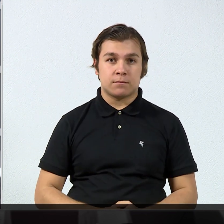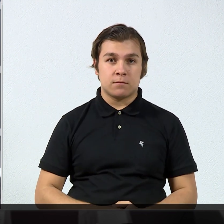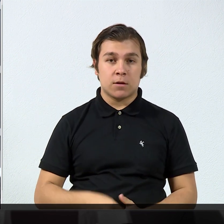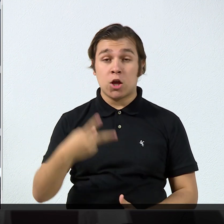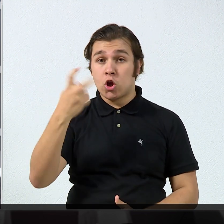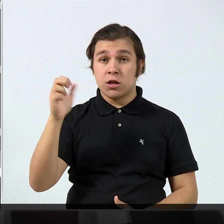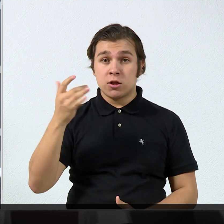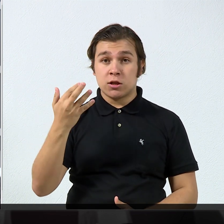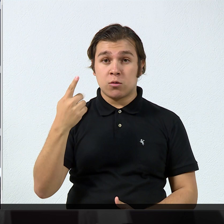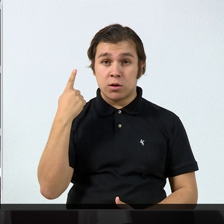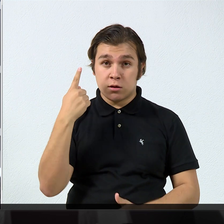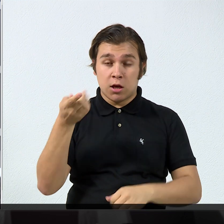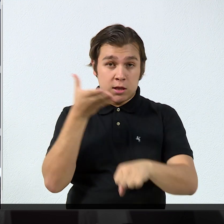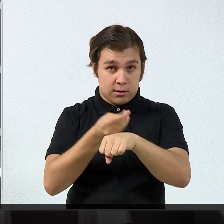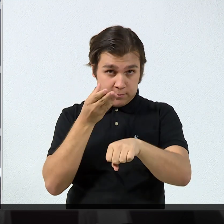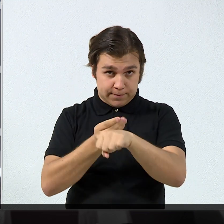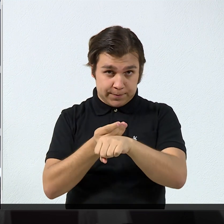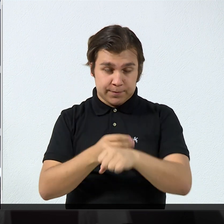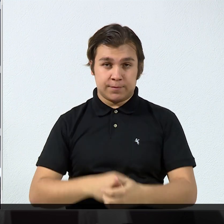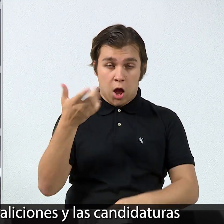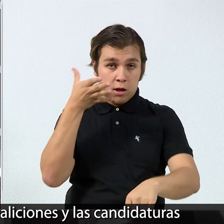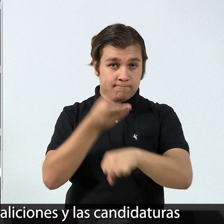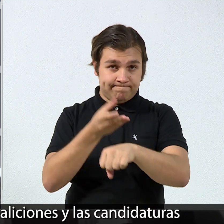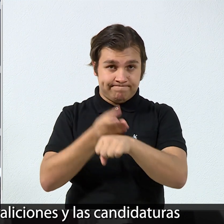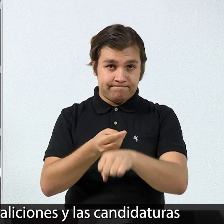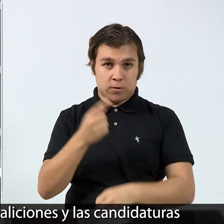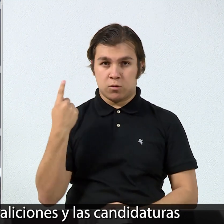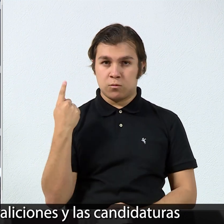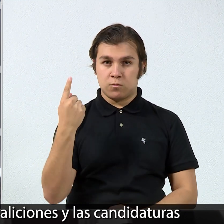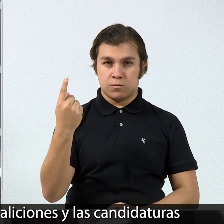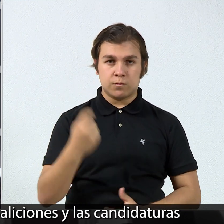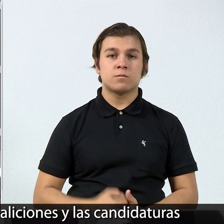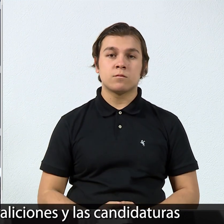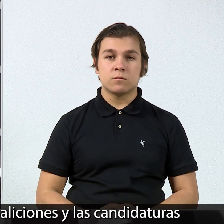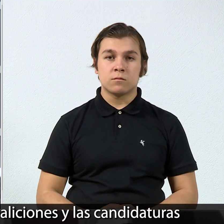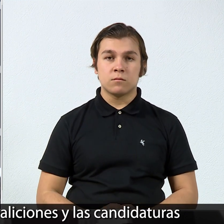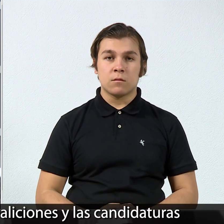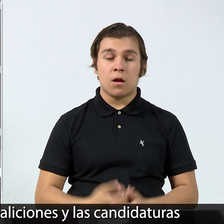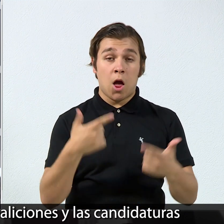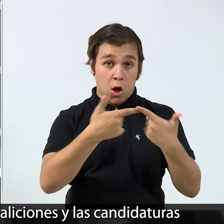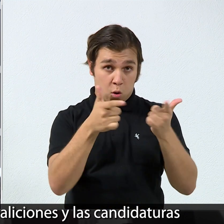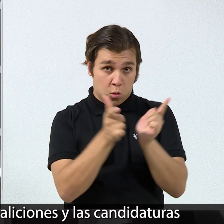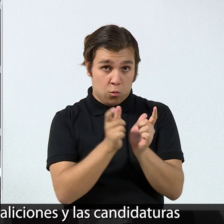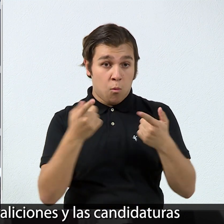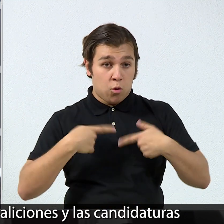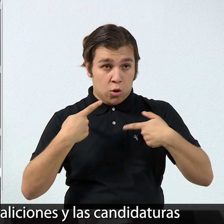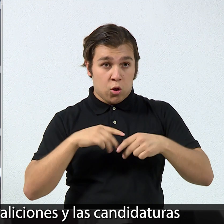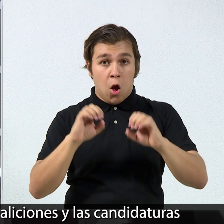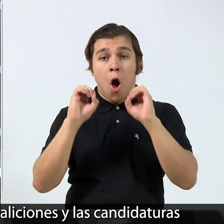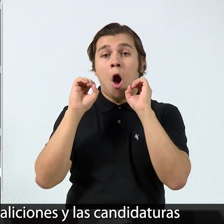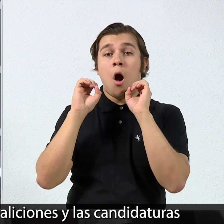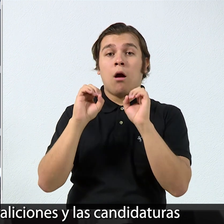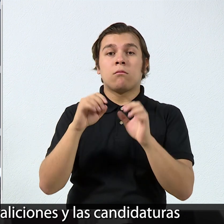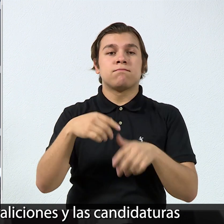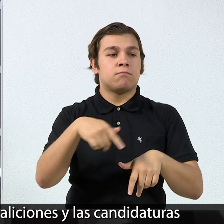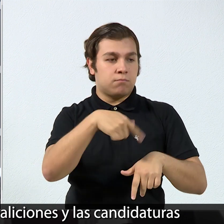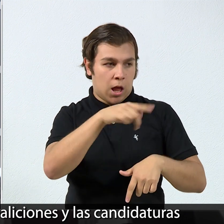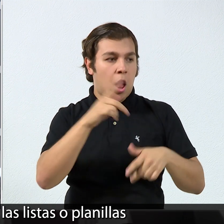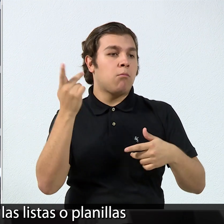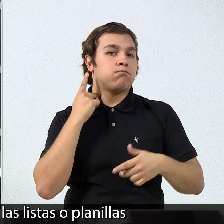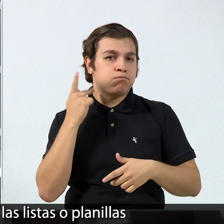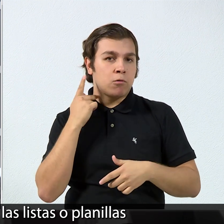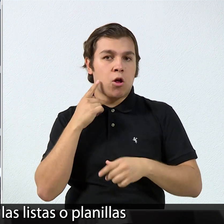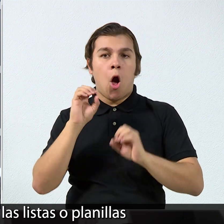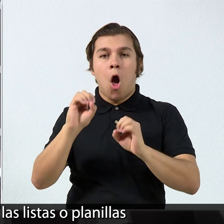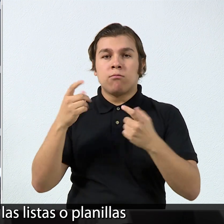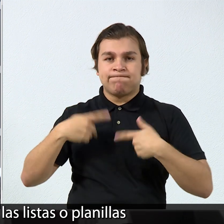251. Artículo 251. 1. Los partidos políticos, coaliciones y las candidaturas independientes